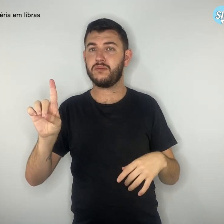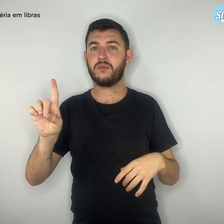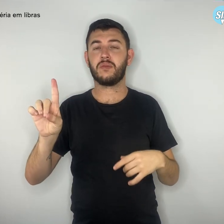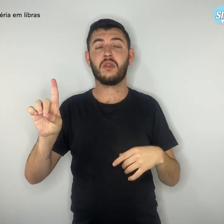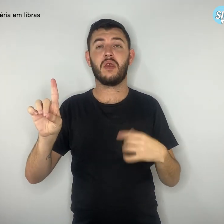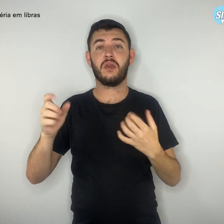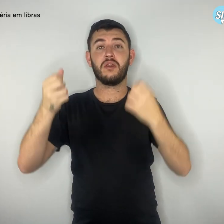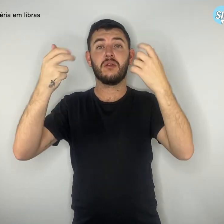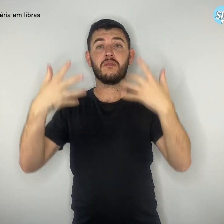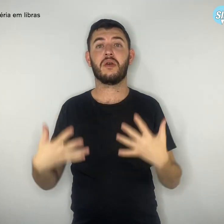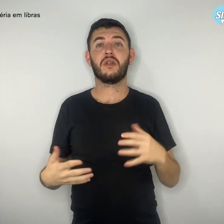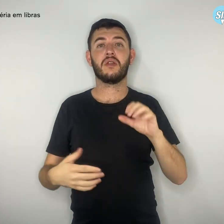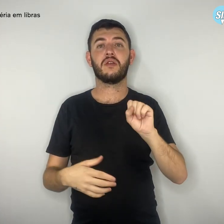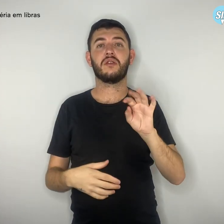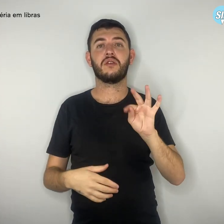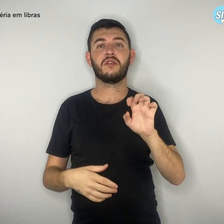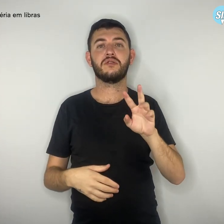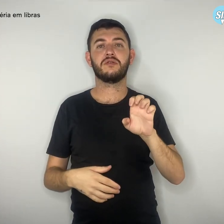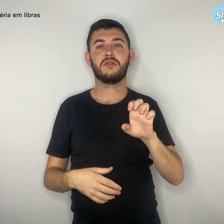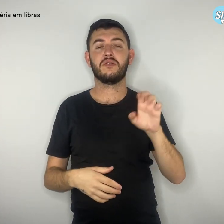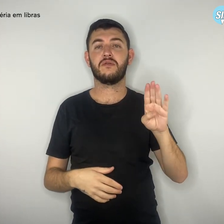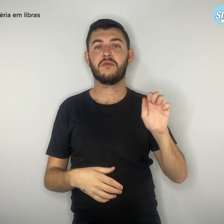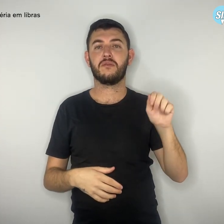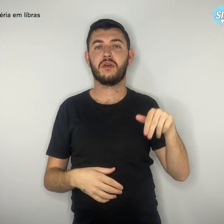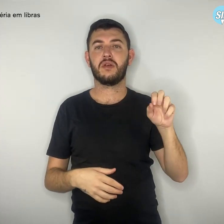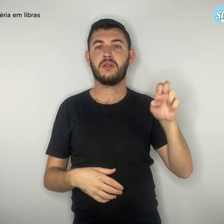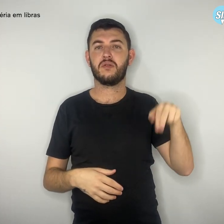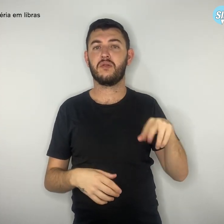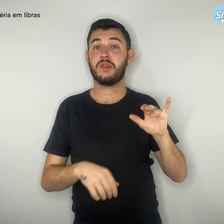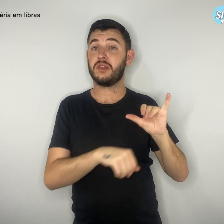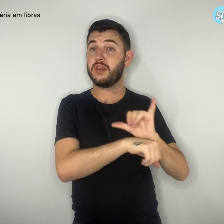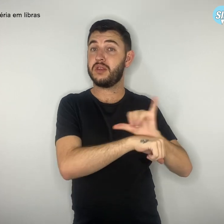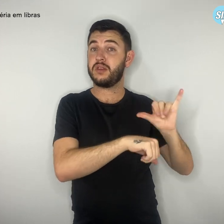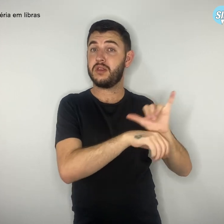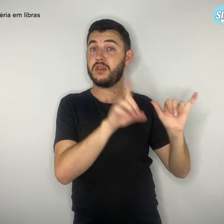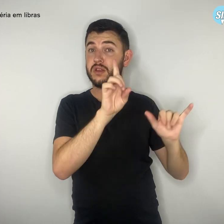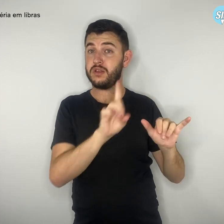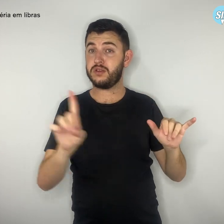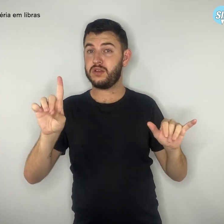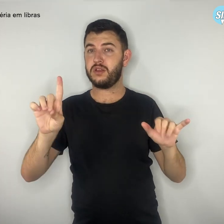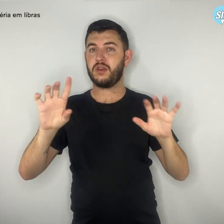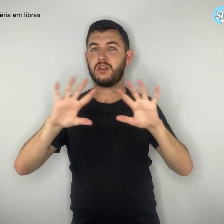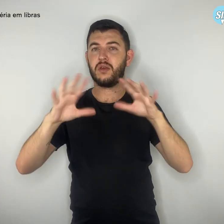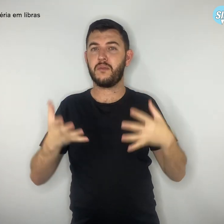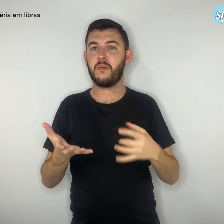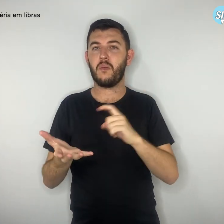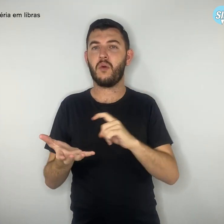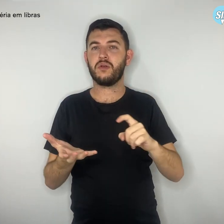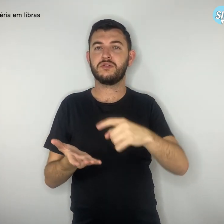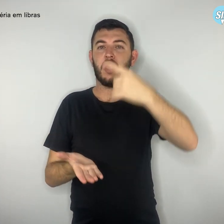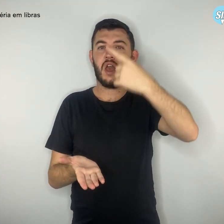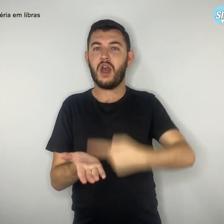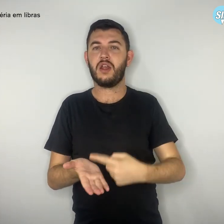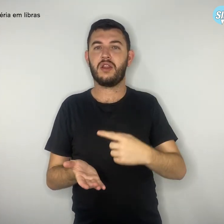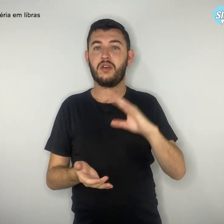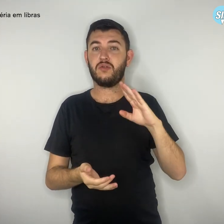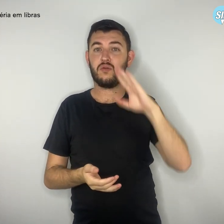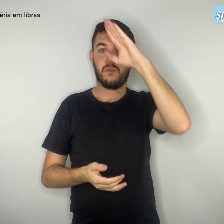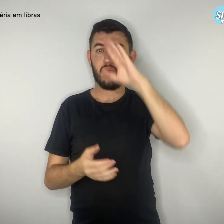direita. Palavras de Steve Bannon, o estrategista da direita mundial, aliado dos